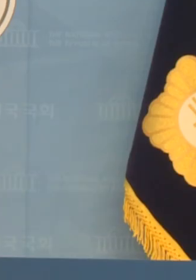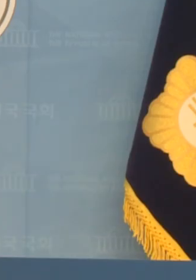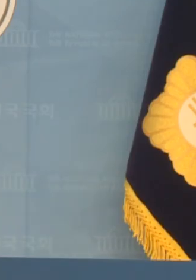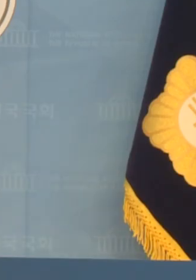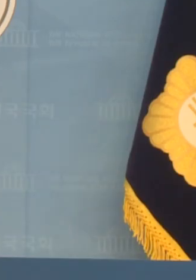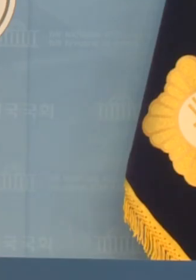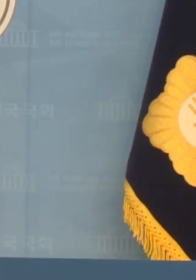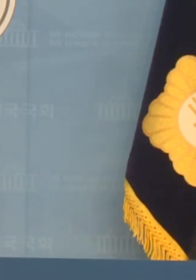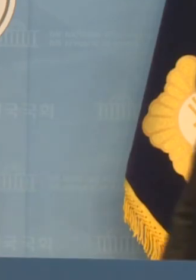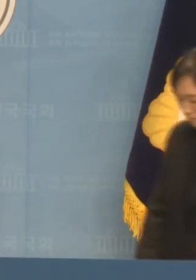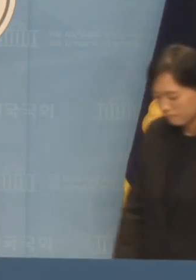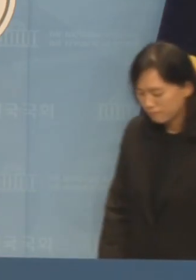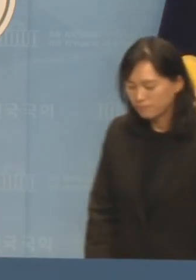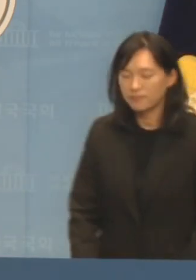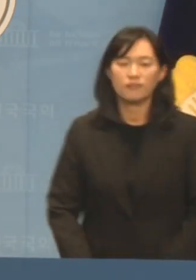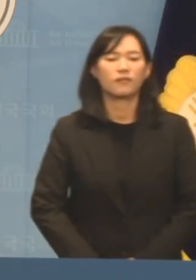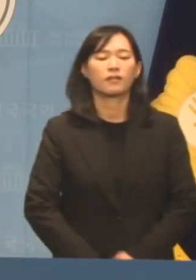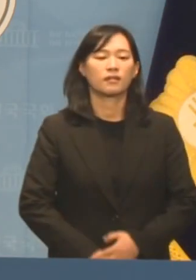진행을 하겠습니다.